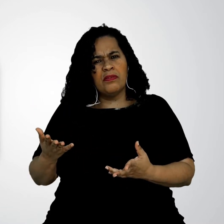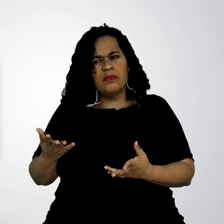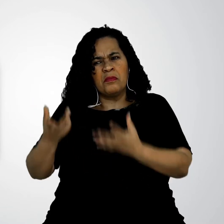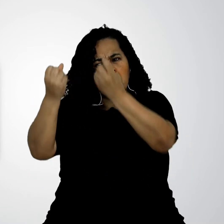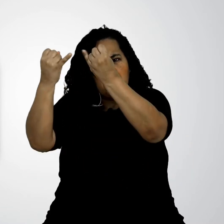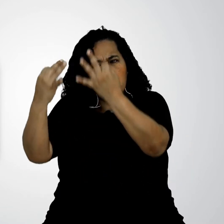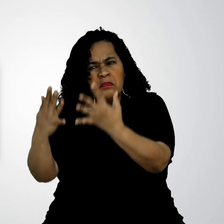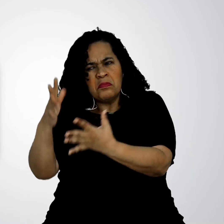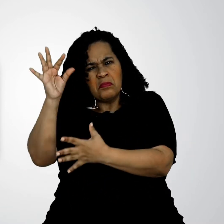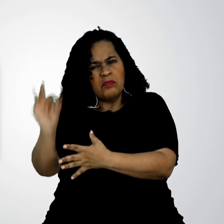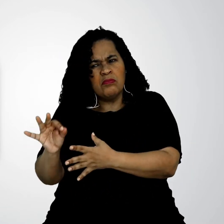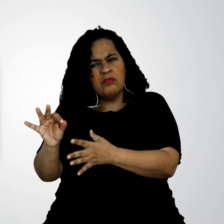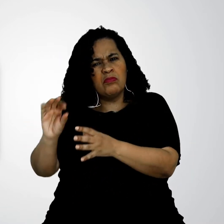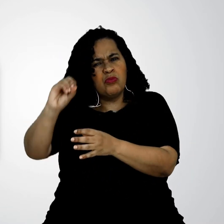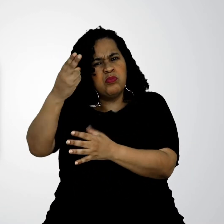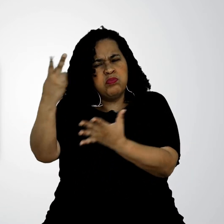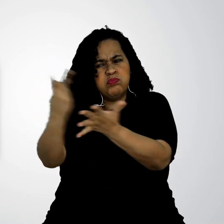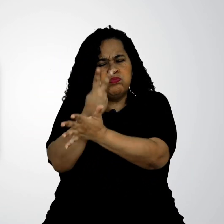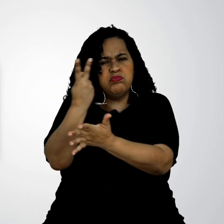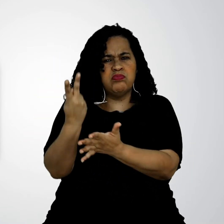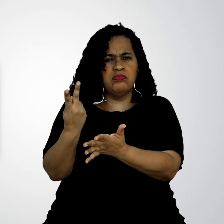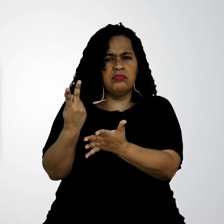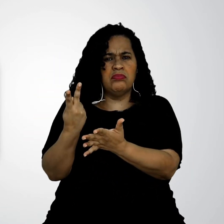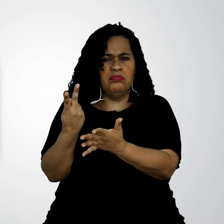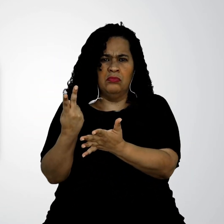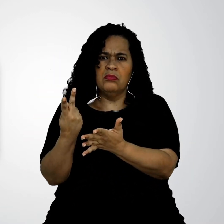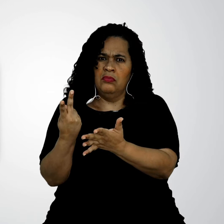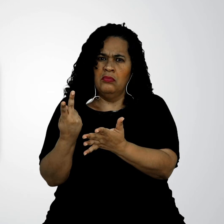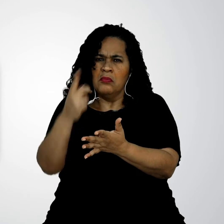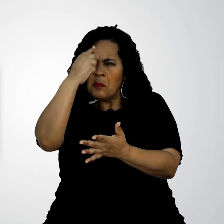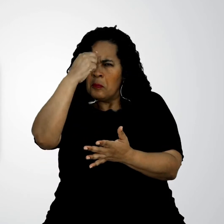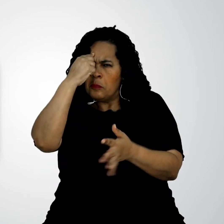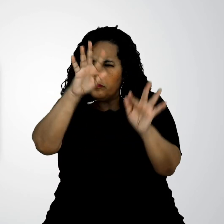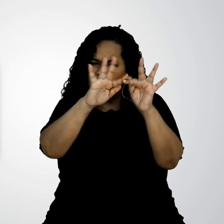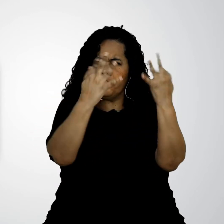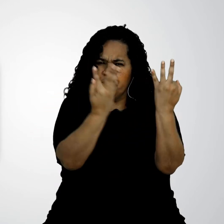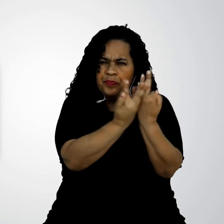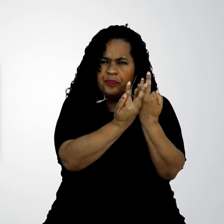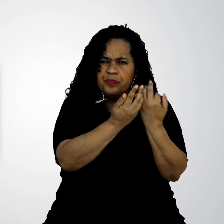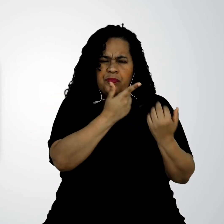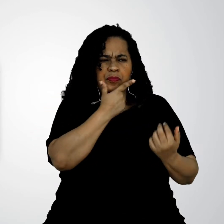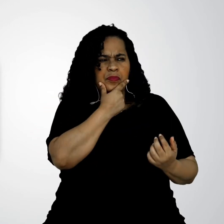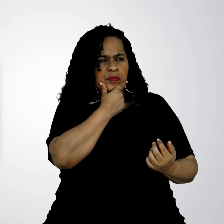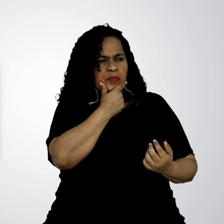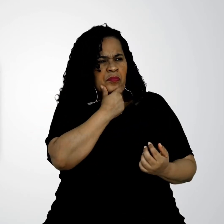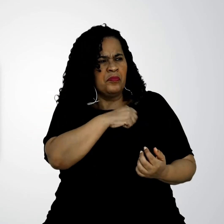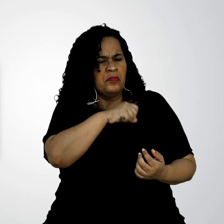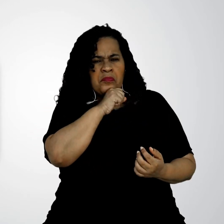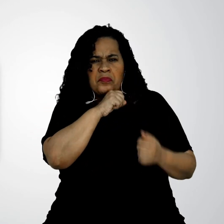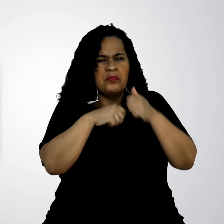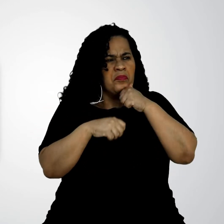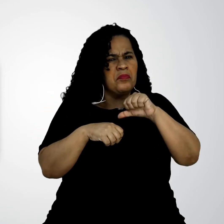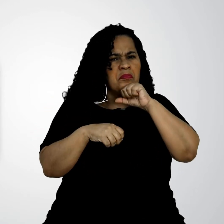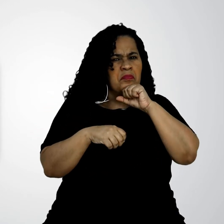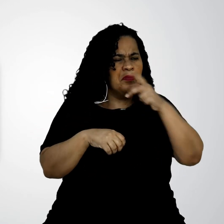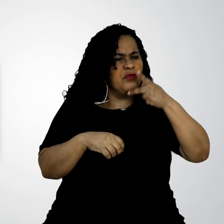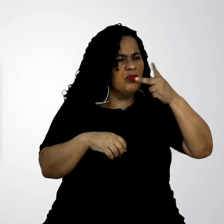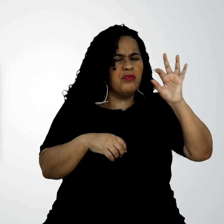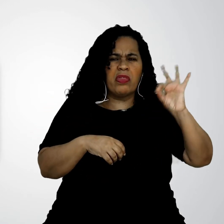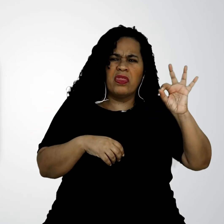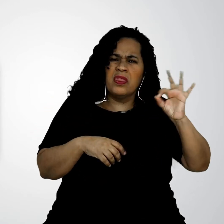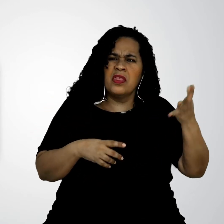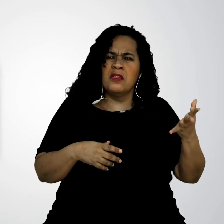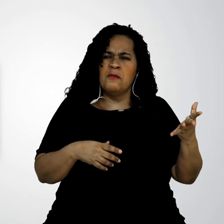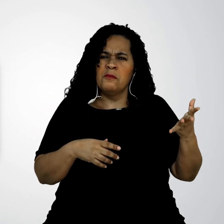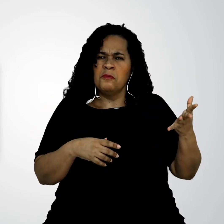homens deixaram de exercer o papel de pai dentro de casa. Pensa na desordem que isso causou. Ele falou, então é normal aqui agora, tá no meio do